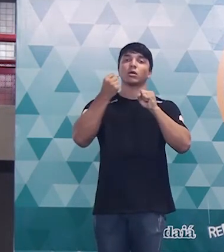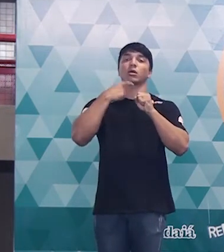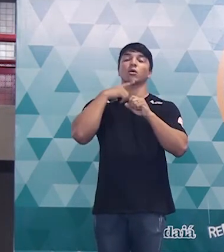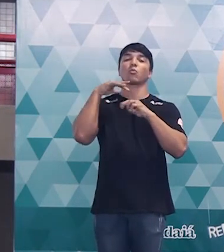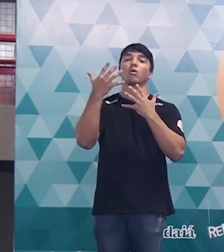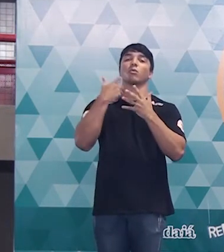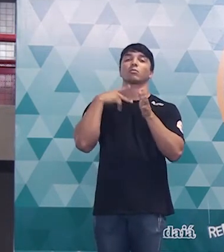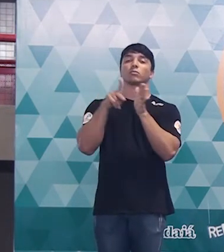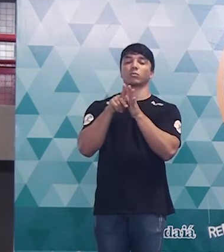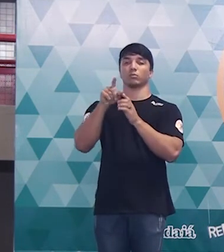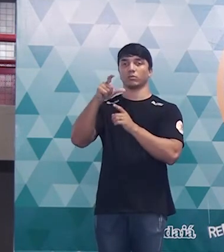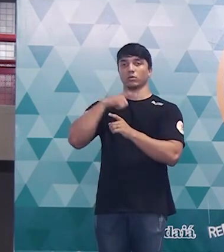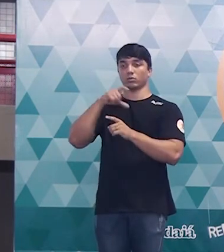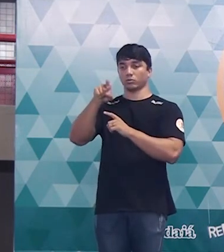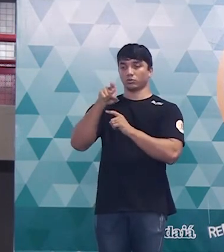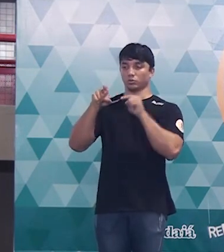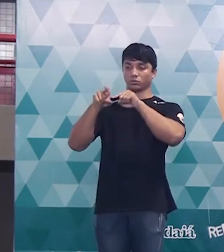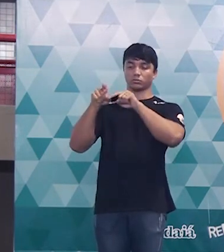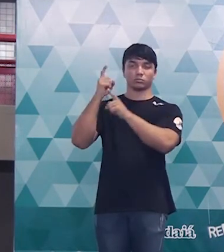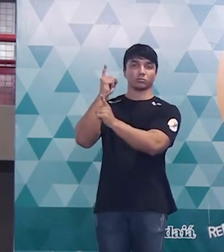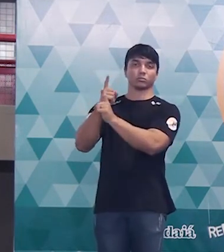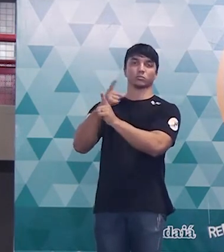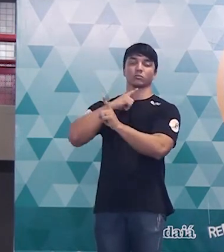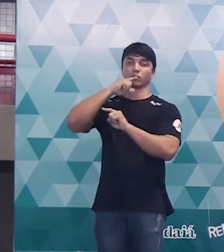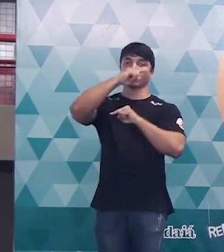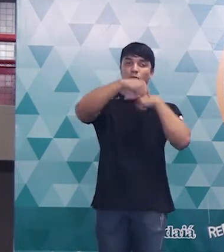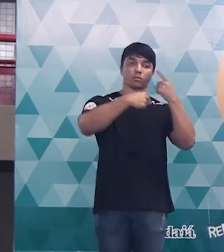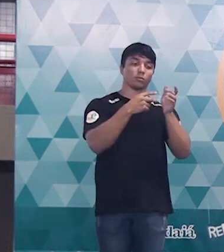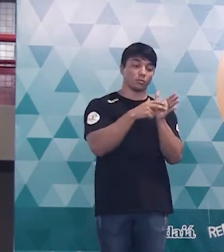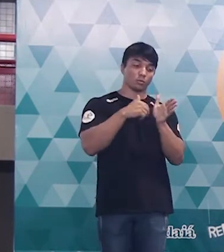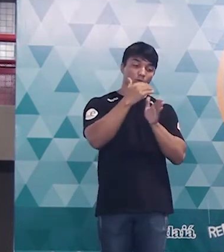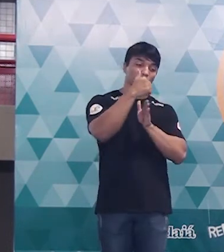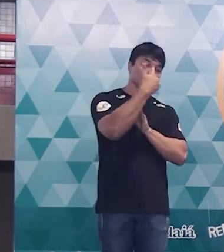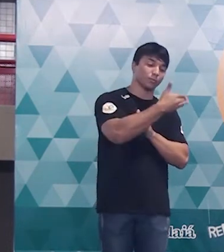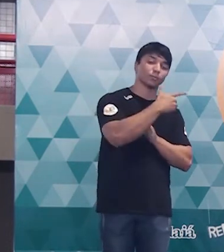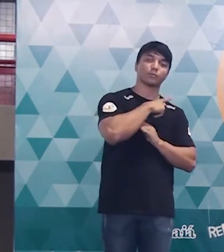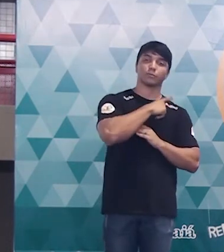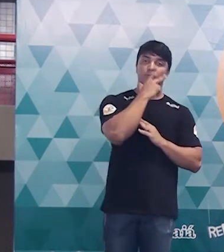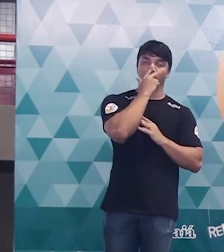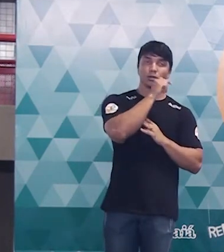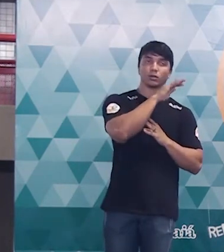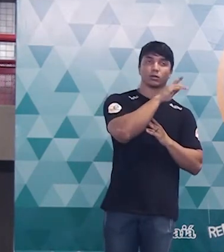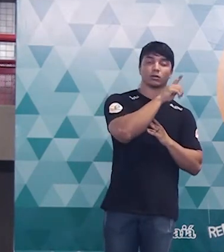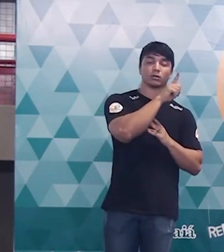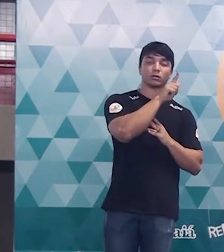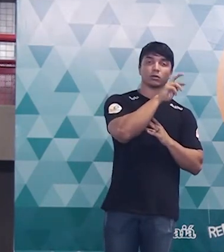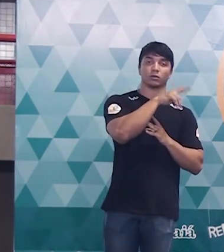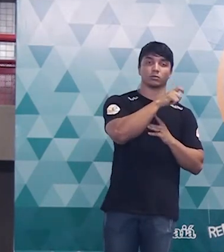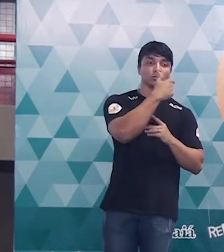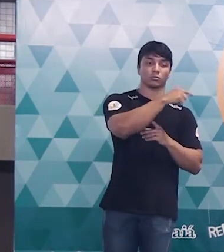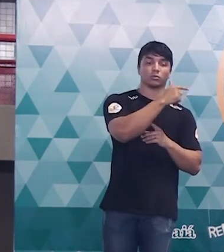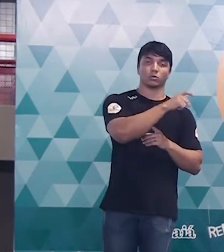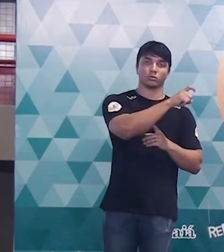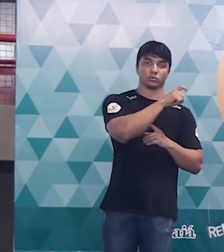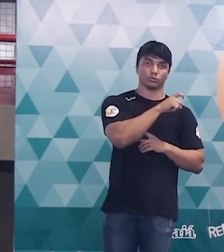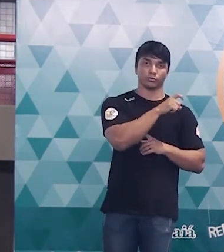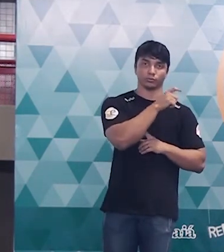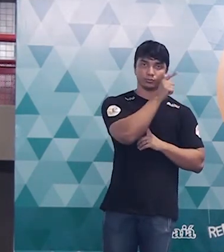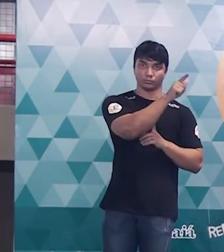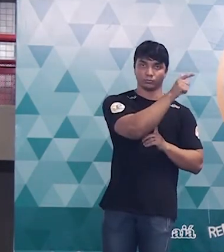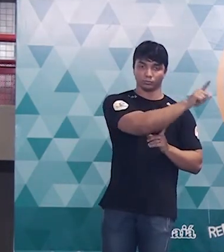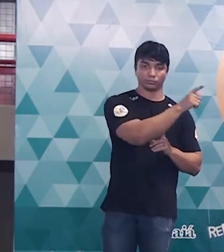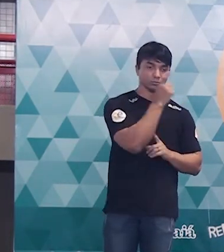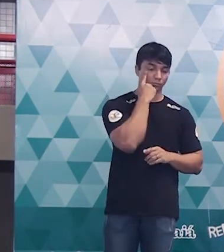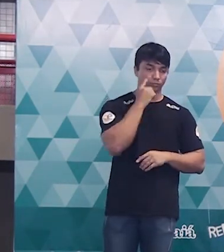que tem a variável. E depois da igualdade, as duas grandezas que não tem a variável.